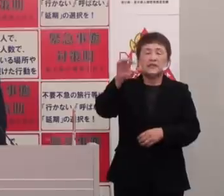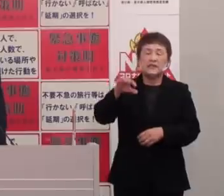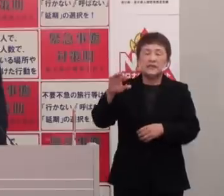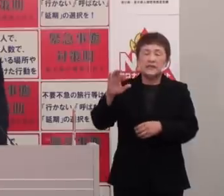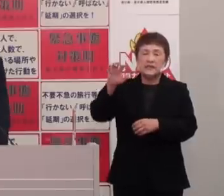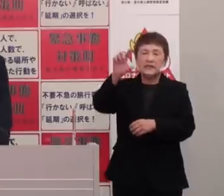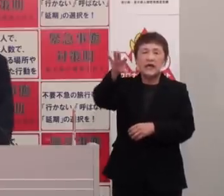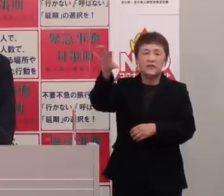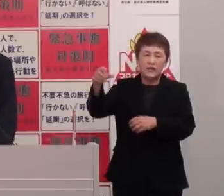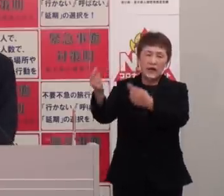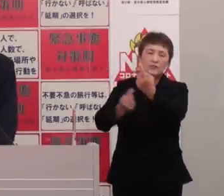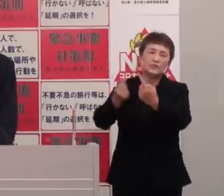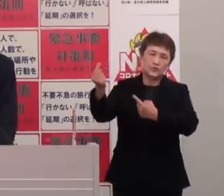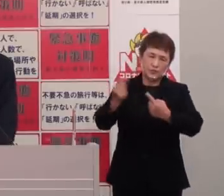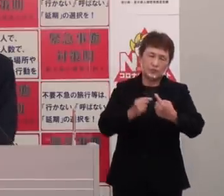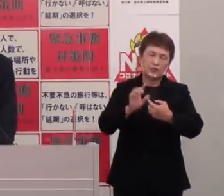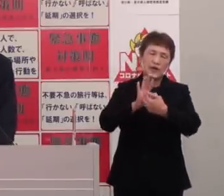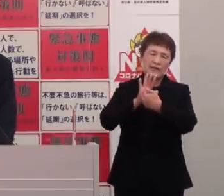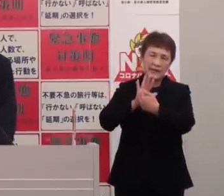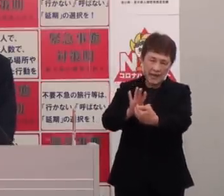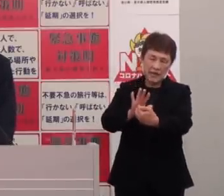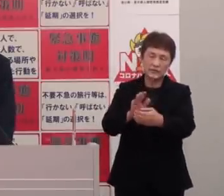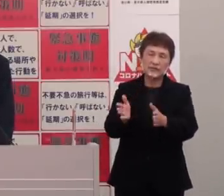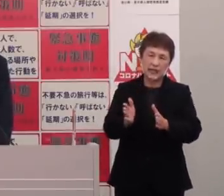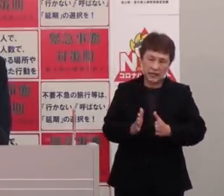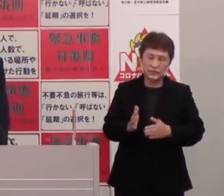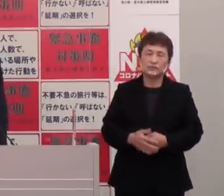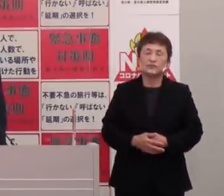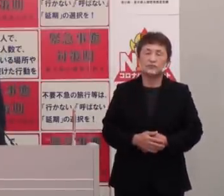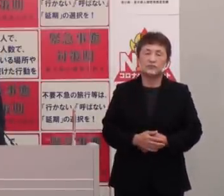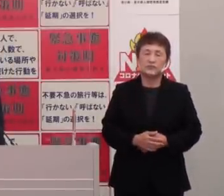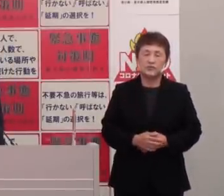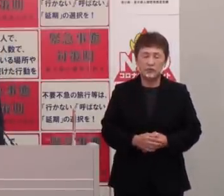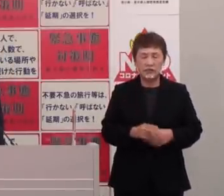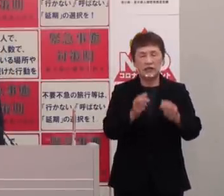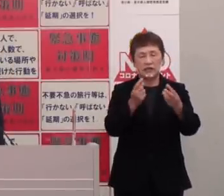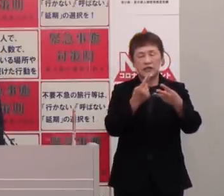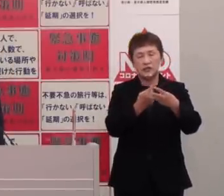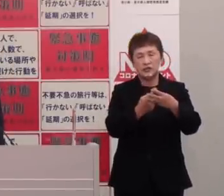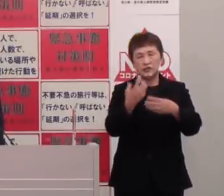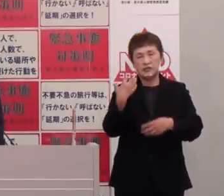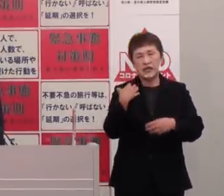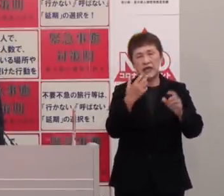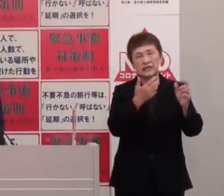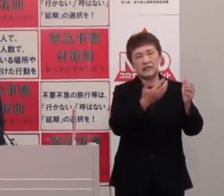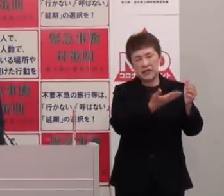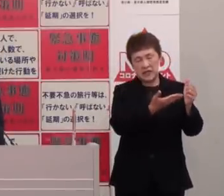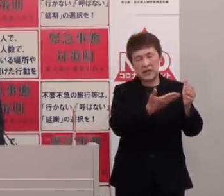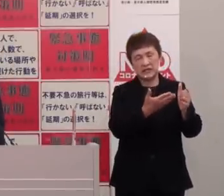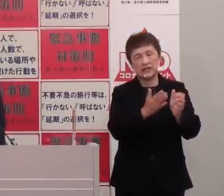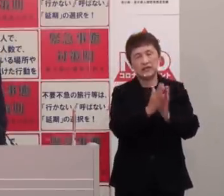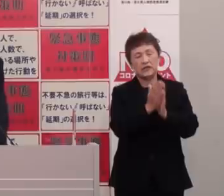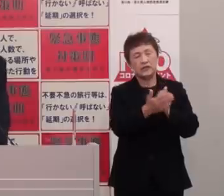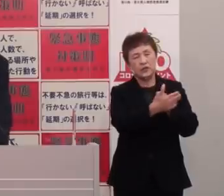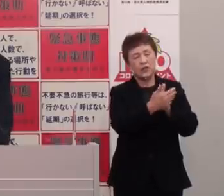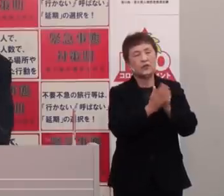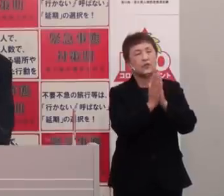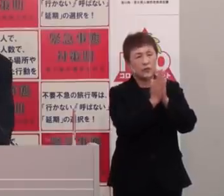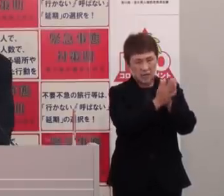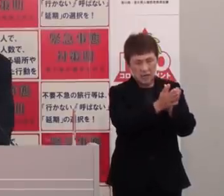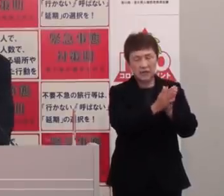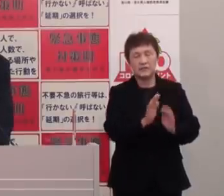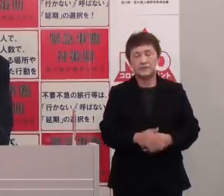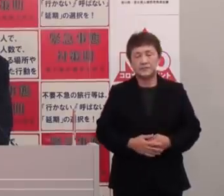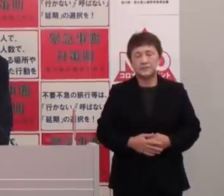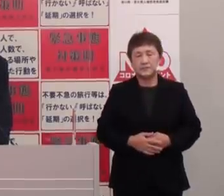極力控えることについて適切に対応するよう主催者に協力要請することとしており、すでに当該イ